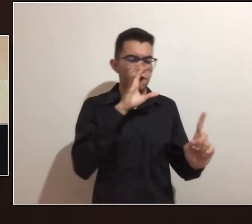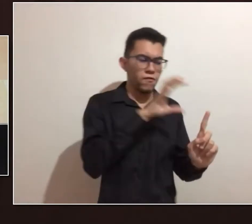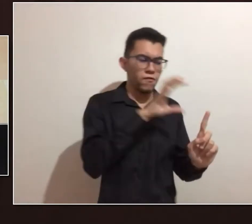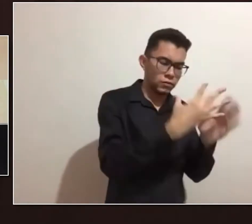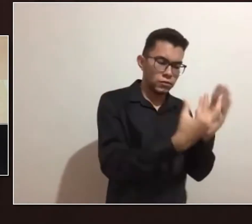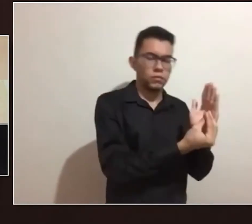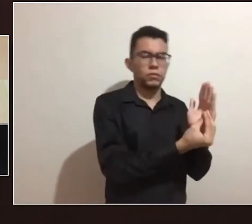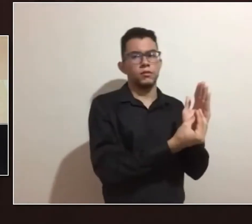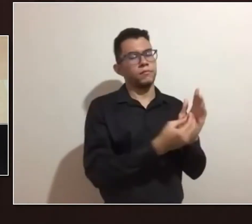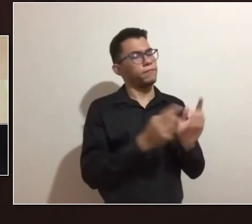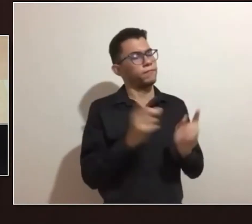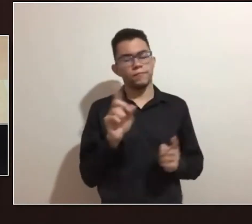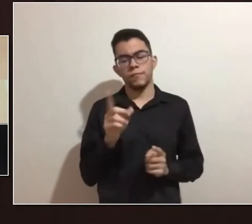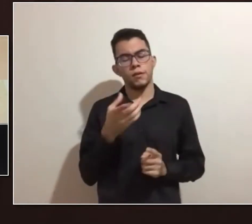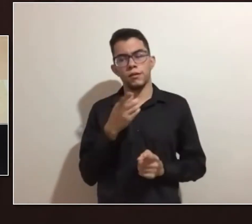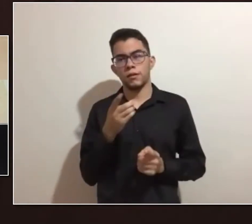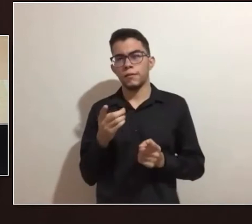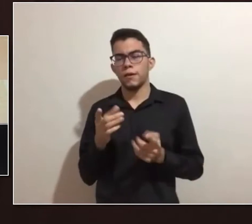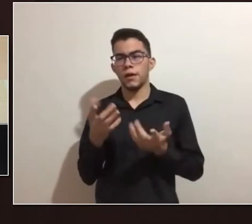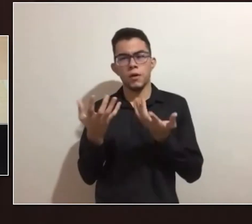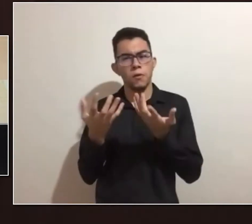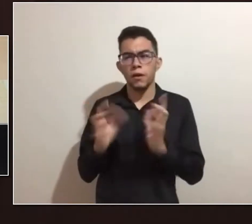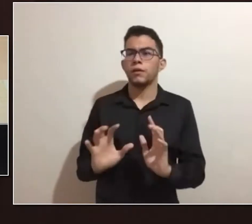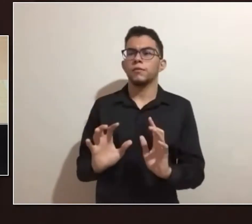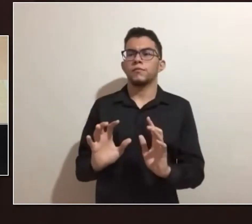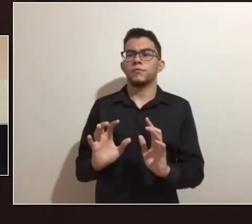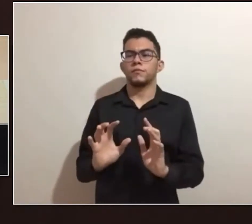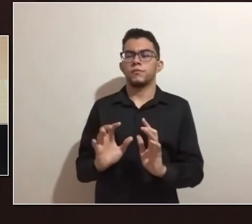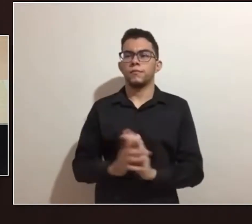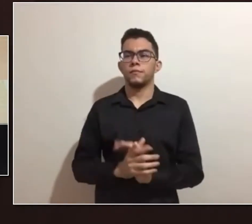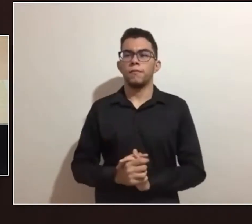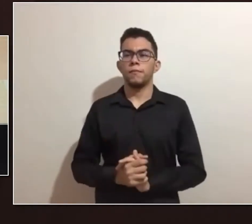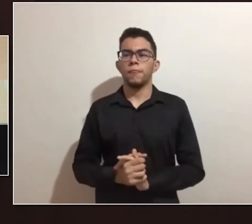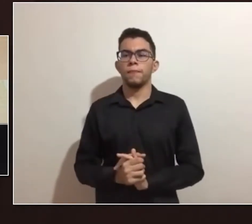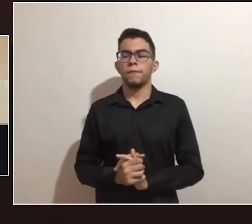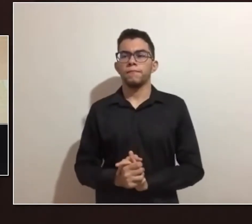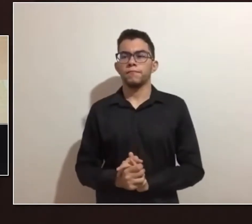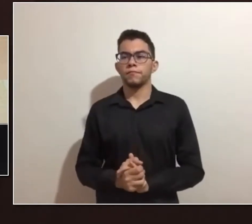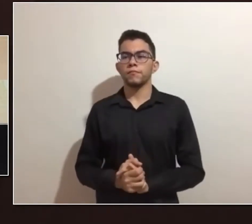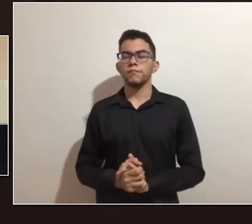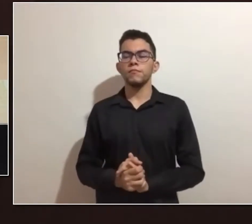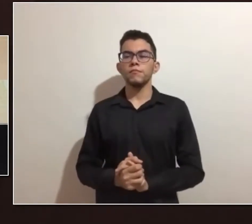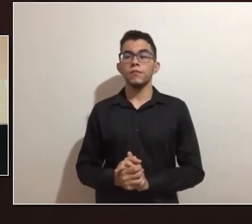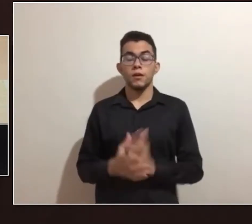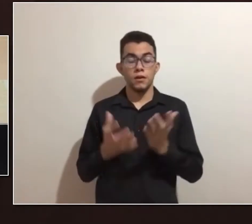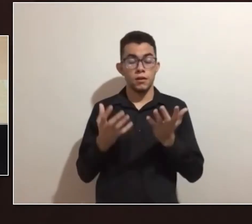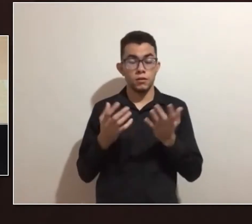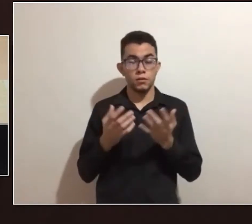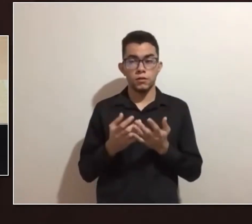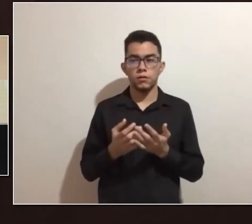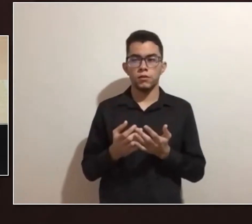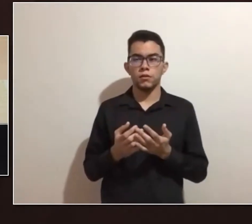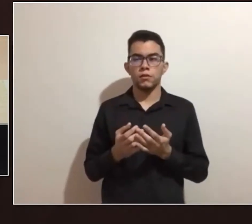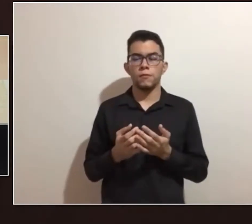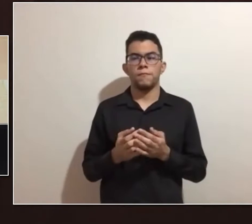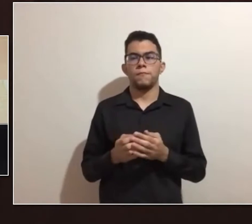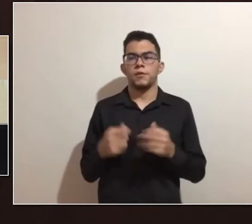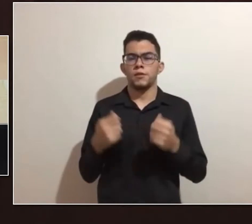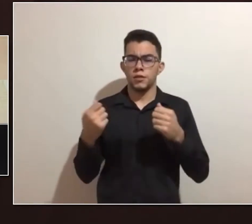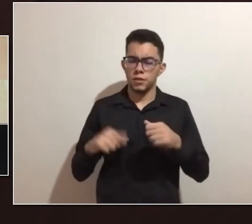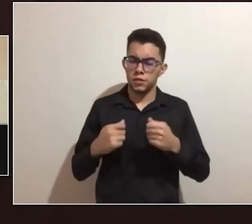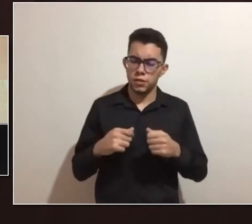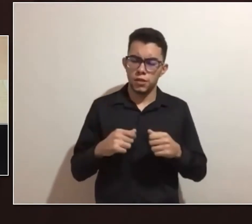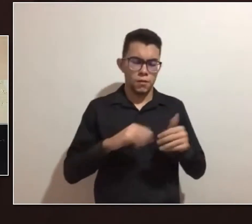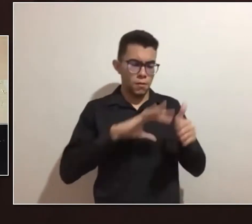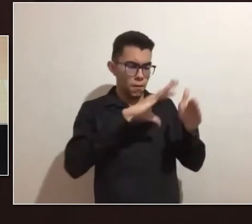tenha todas as condições, usando a igreja em Filadélfia, para terminar, concluir a sua obra.